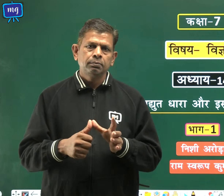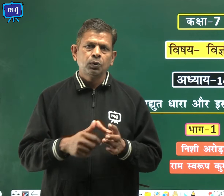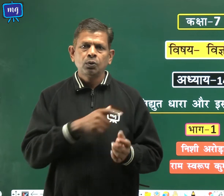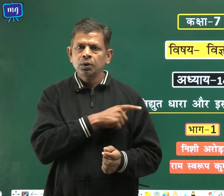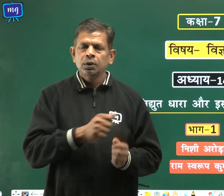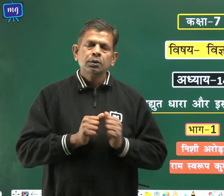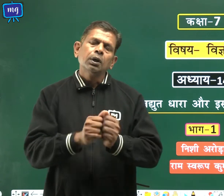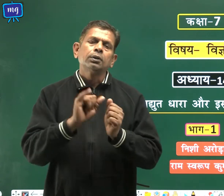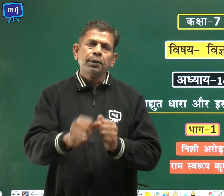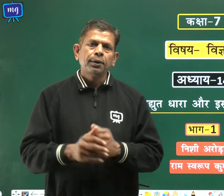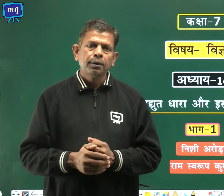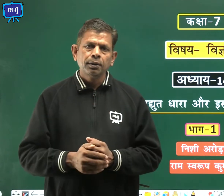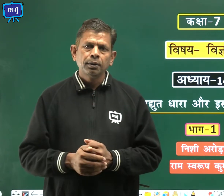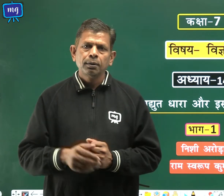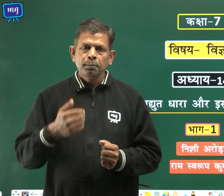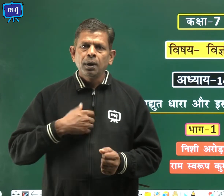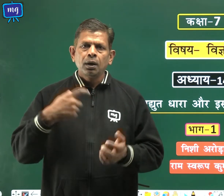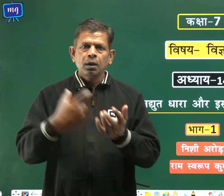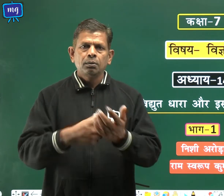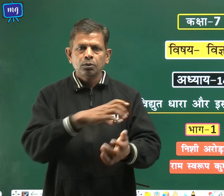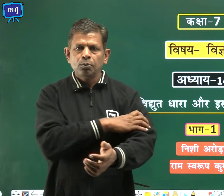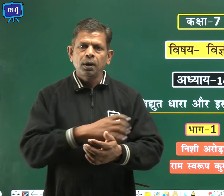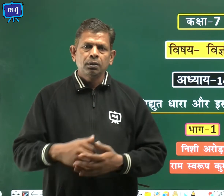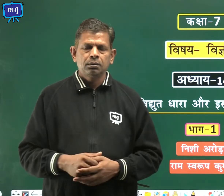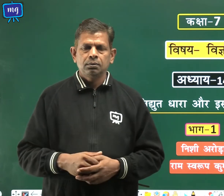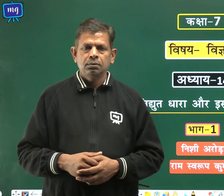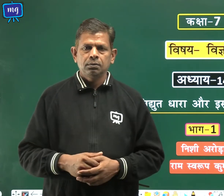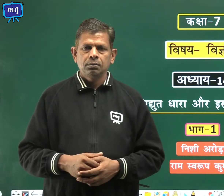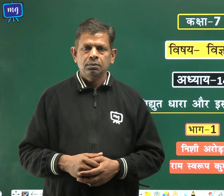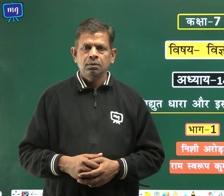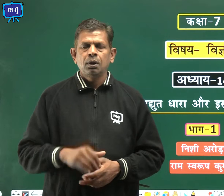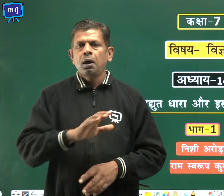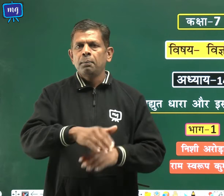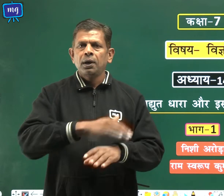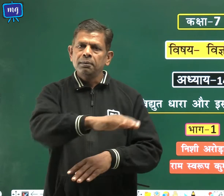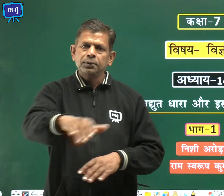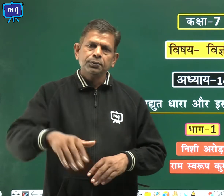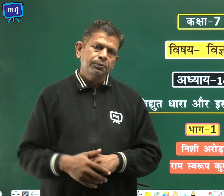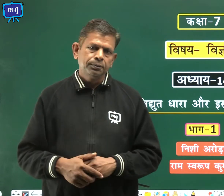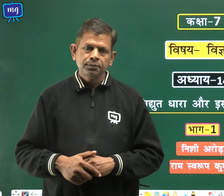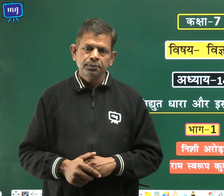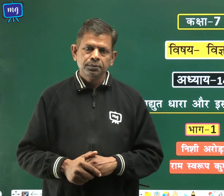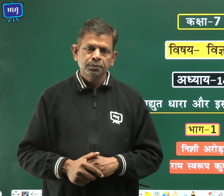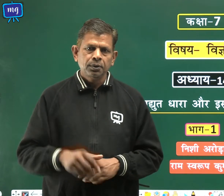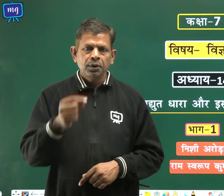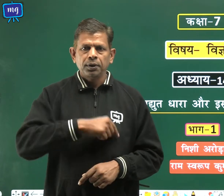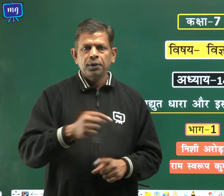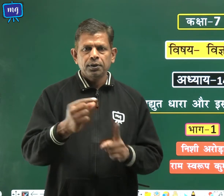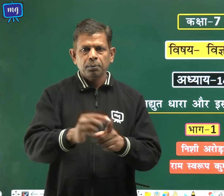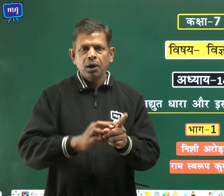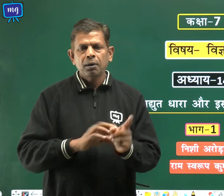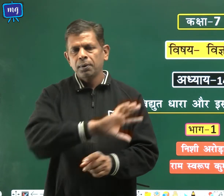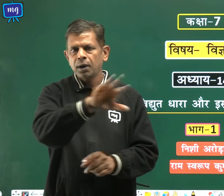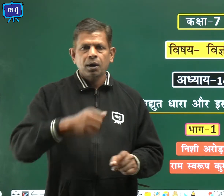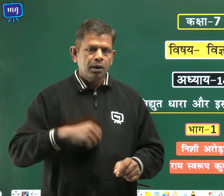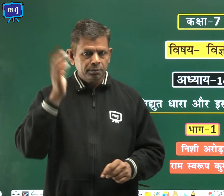और मेरे साथ हैं रामस्वरूप कुमार। प्यारे बच्चों, इस भाग में हम